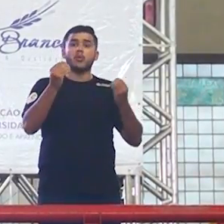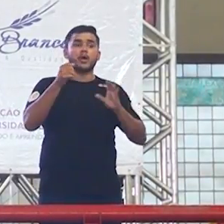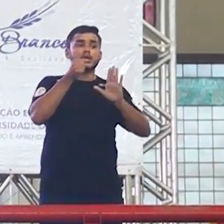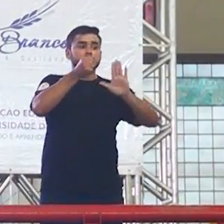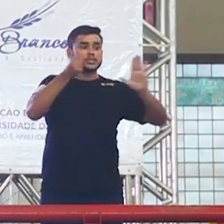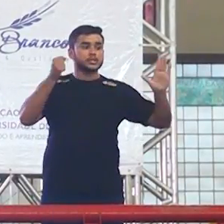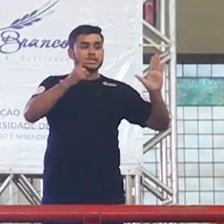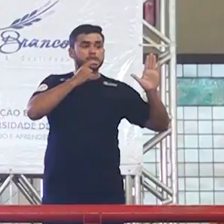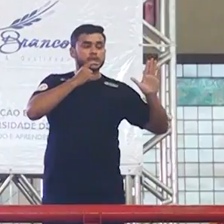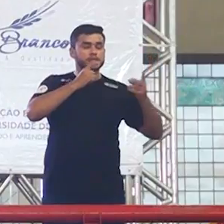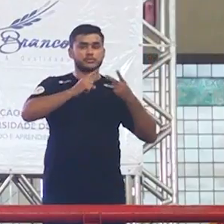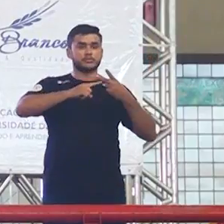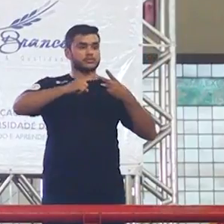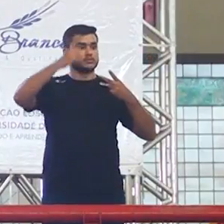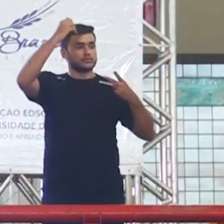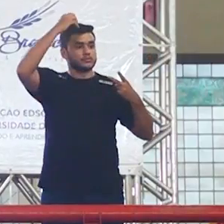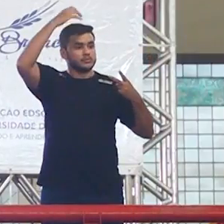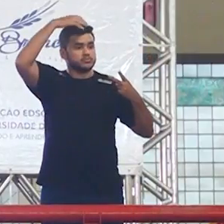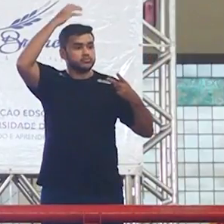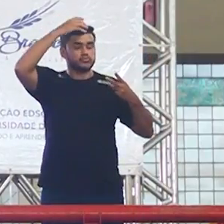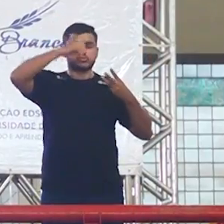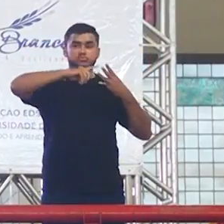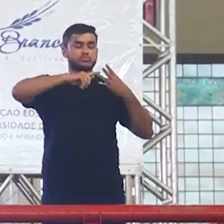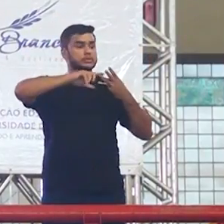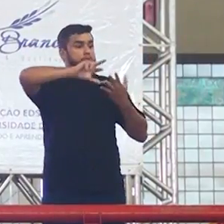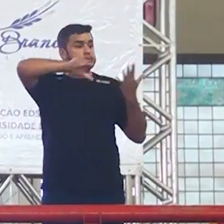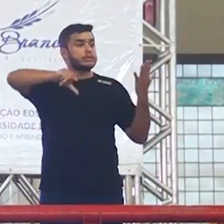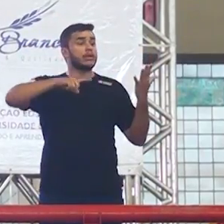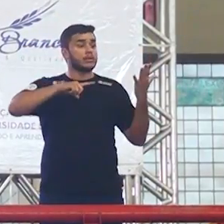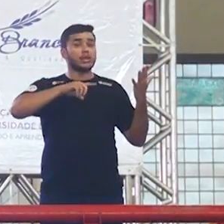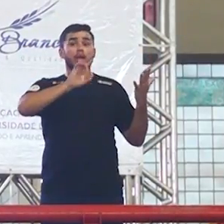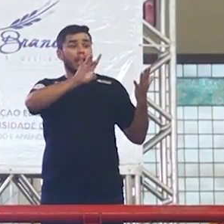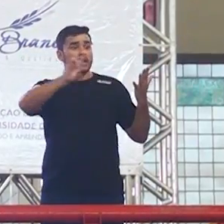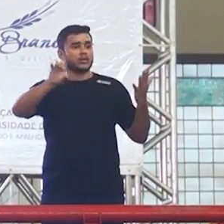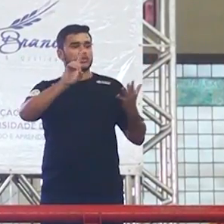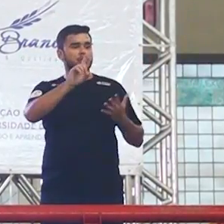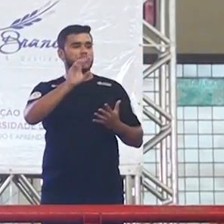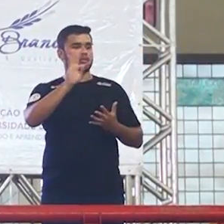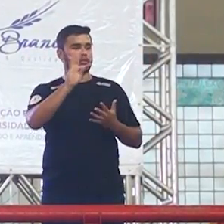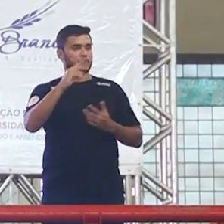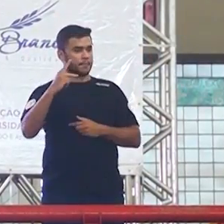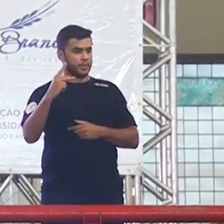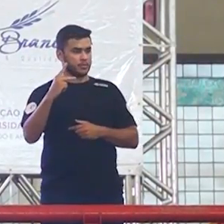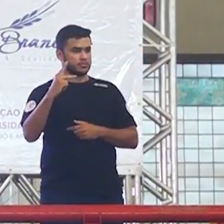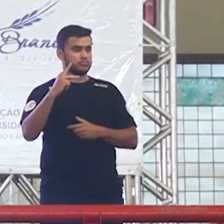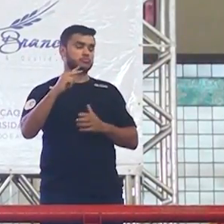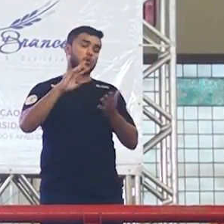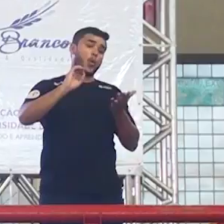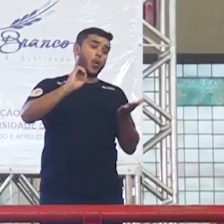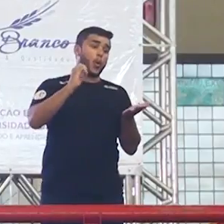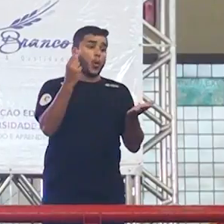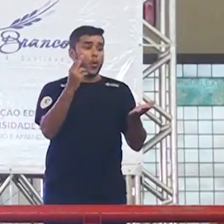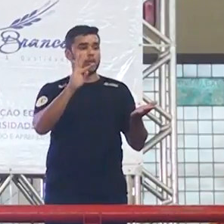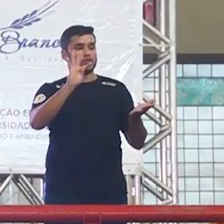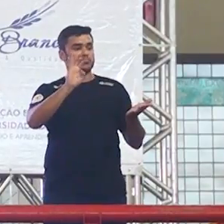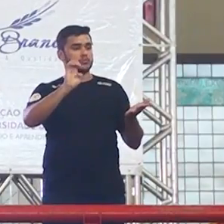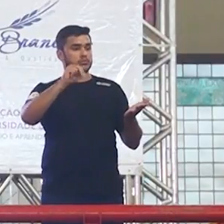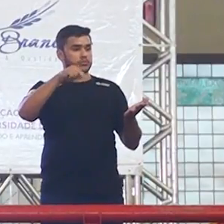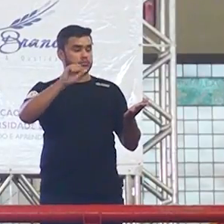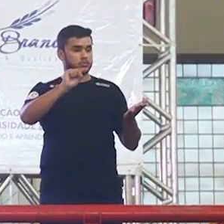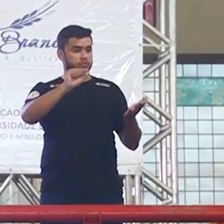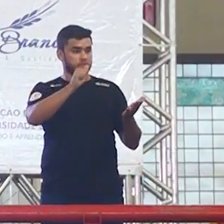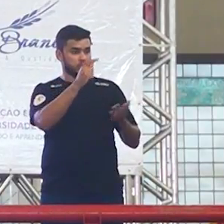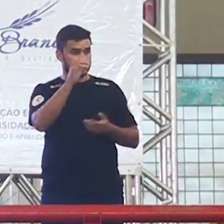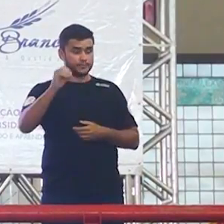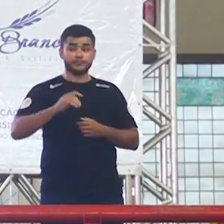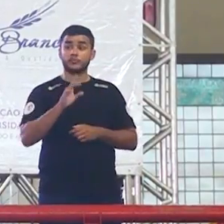Tensão. Ok. Aí ele diz: nesse conjunto, a corrente elétrica de cada aparelho corresponde a